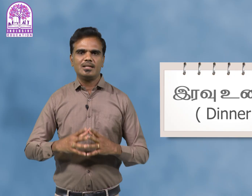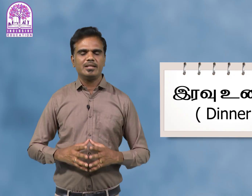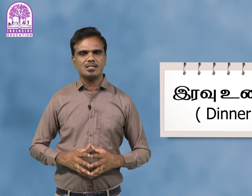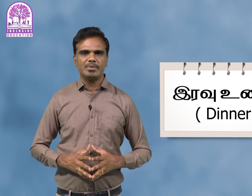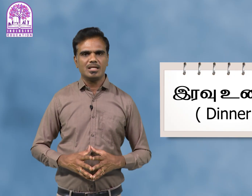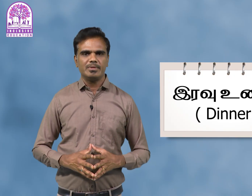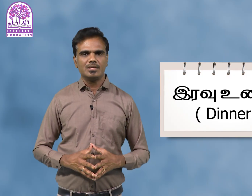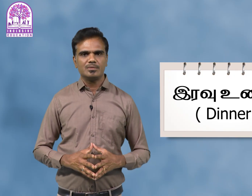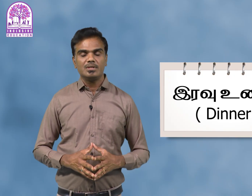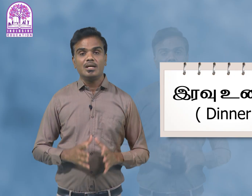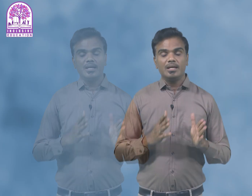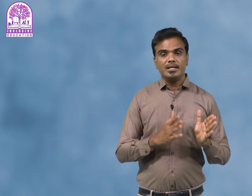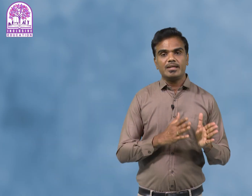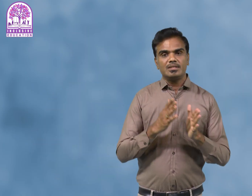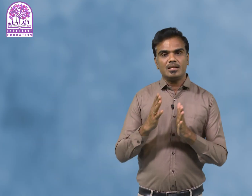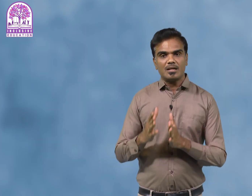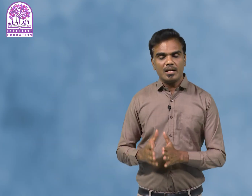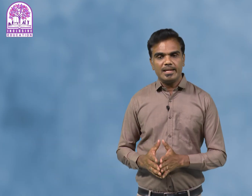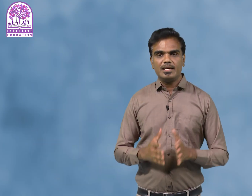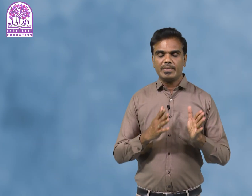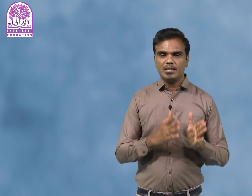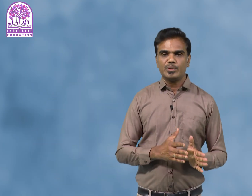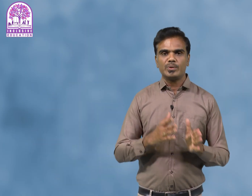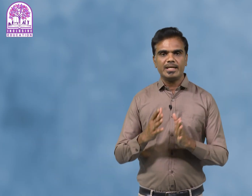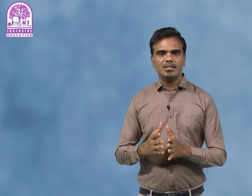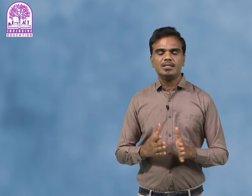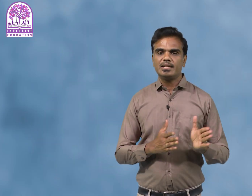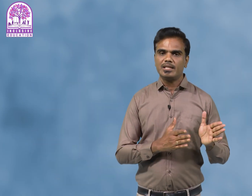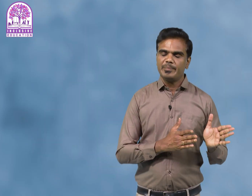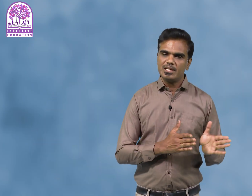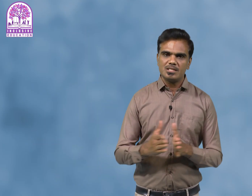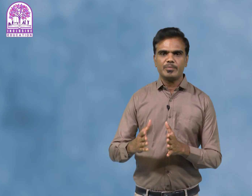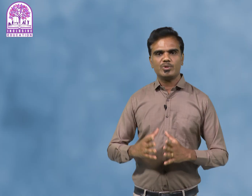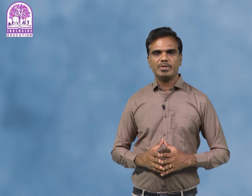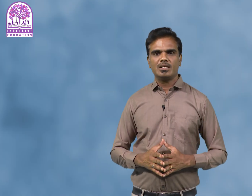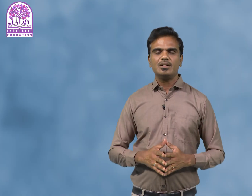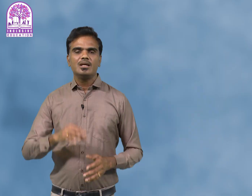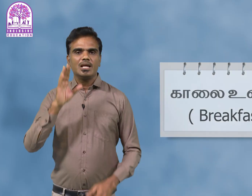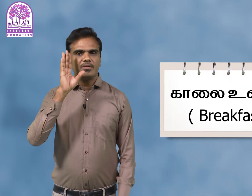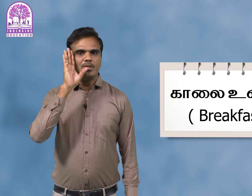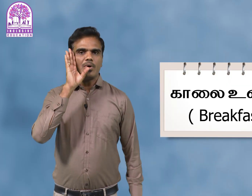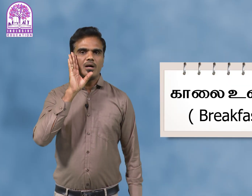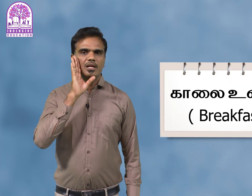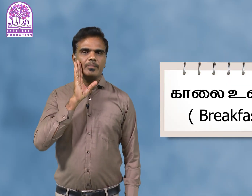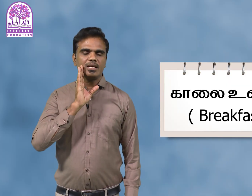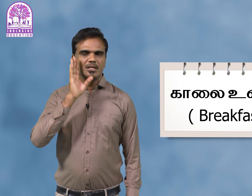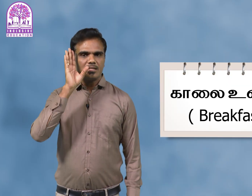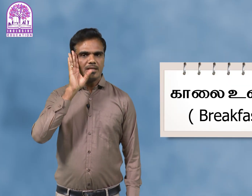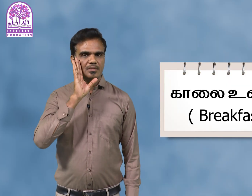டின்னர் சாப்பிட்டீங்களா அப்படின்னு அர்த்தம். இல்லை நீங்கள் வந்து அதில் காலையில் மதியானம் நைட்டுன்னு தனித்தனியாக பிரித்து காமிக்கணும் அப்படின்னா இது வந்து மார்னிங் அப்படிங்கிறதுக்கான சைன். இங்கே